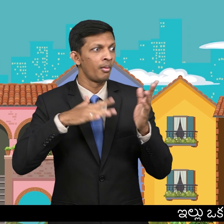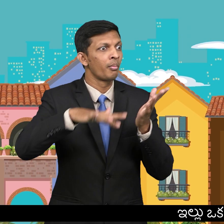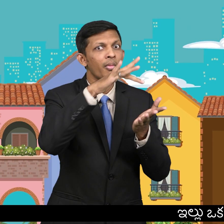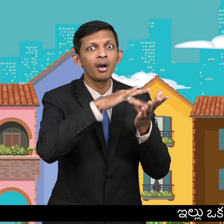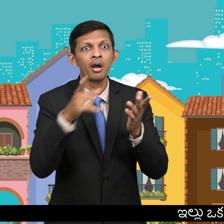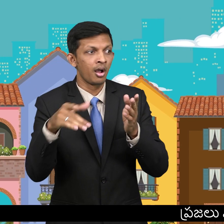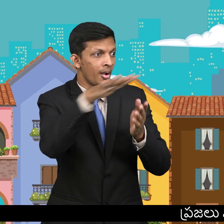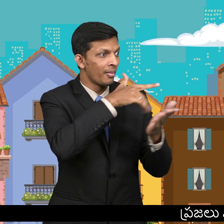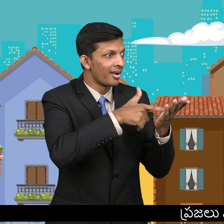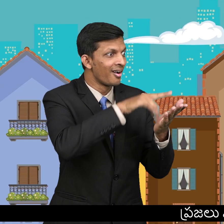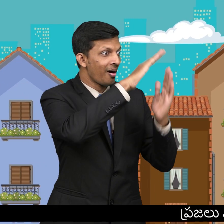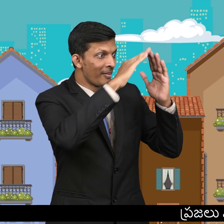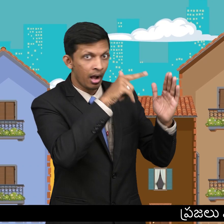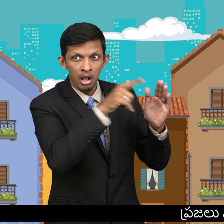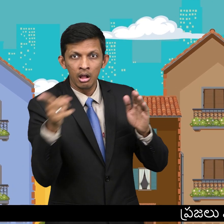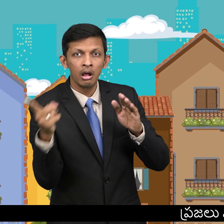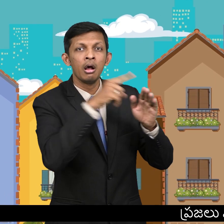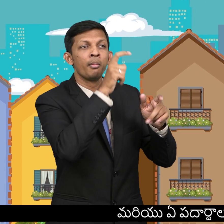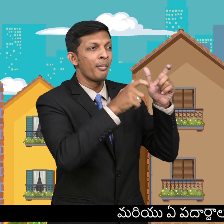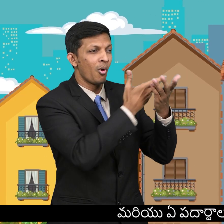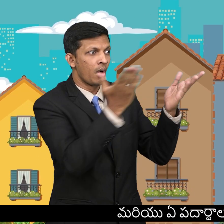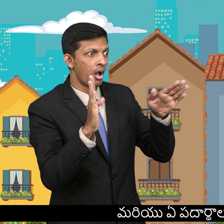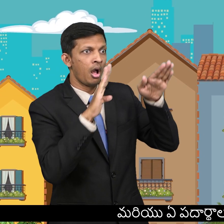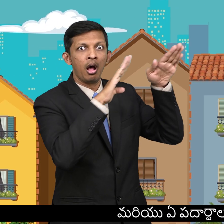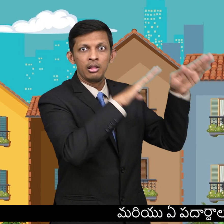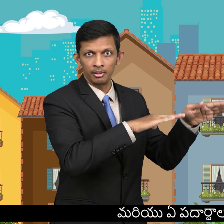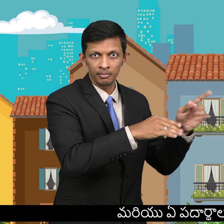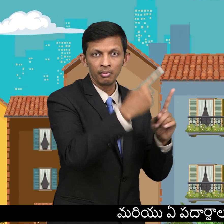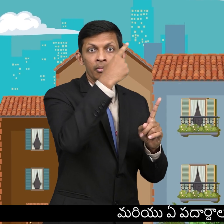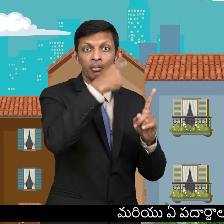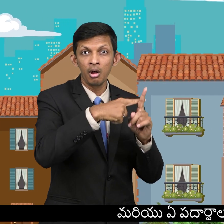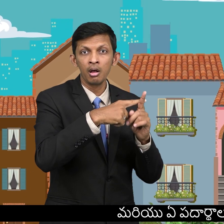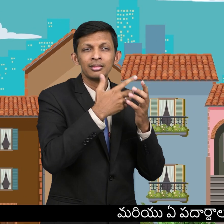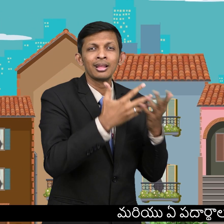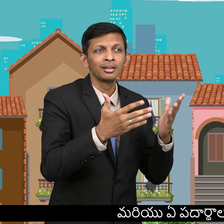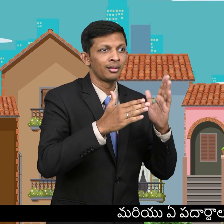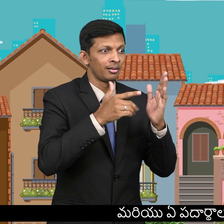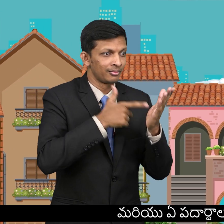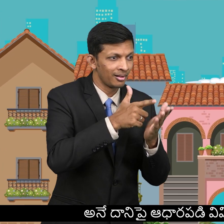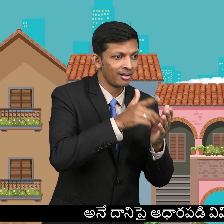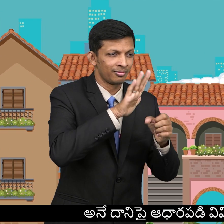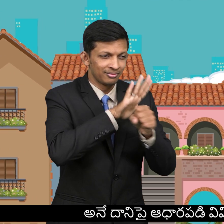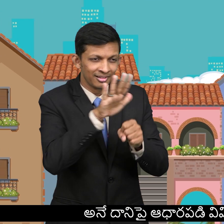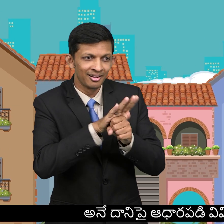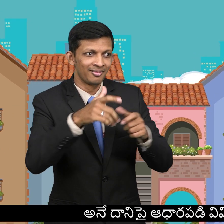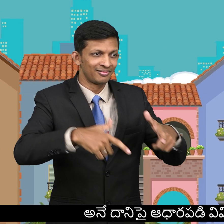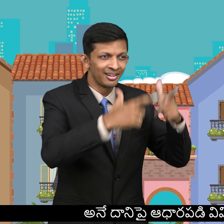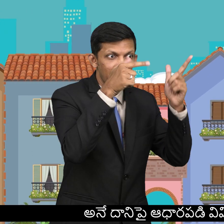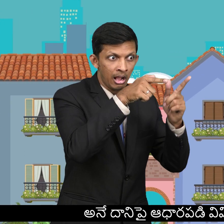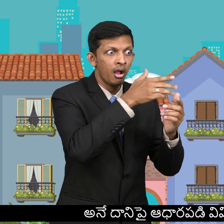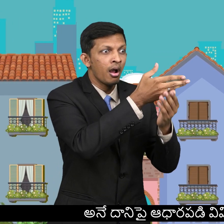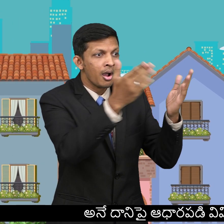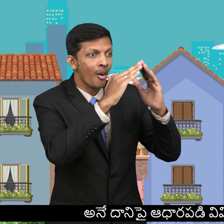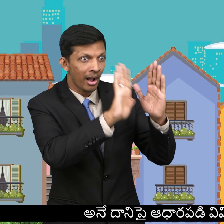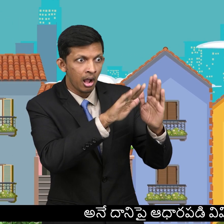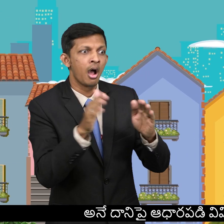సరి అయిన స్థలం. ప్రజలు ఎక్కడ ఉన్నారు మరియు ఏ పదార్థాలు అందుబాటులో ఉన్నాయి అనే దానిపై